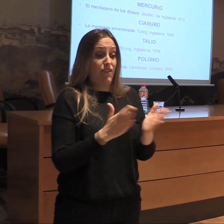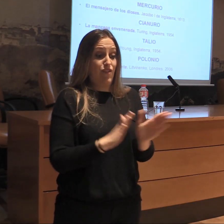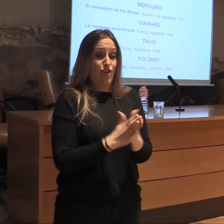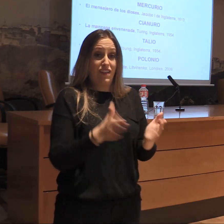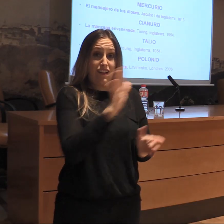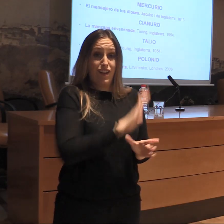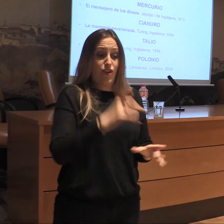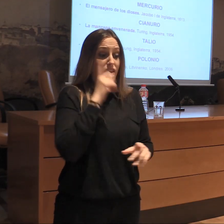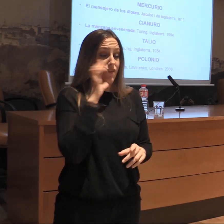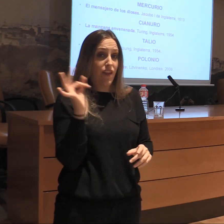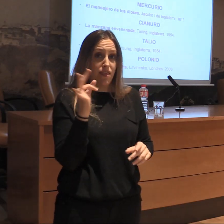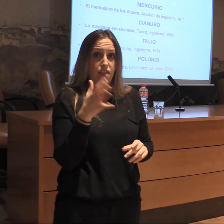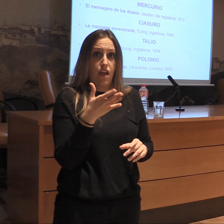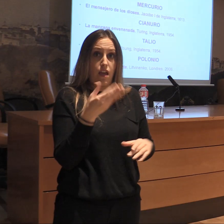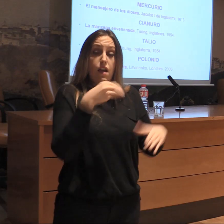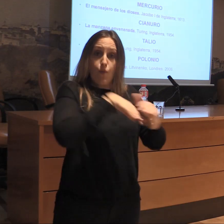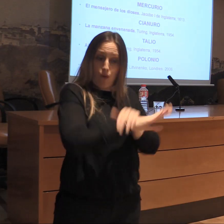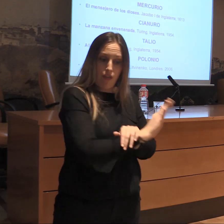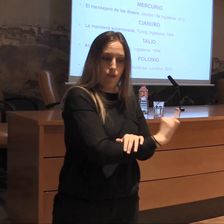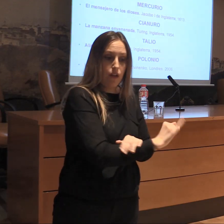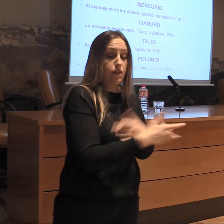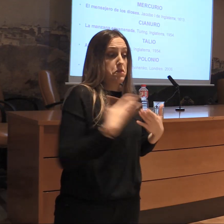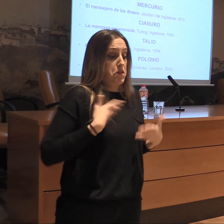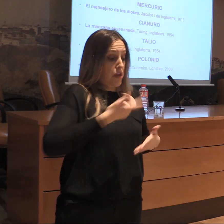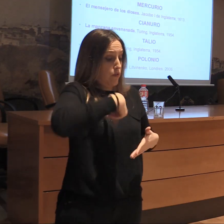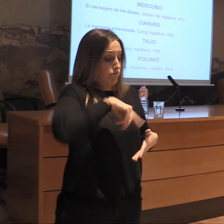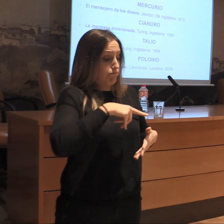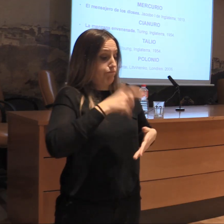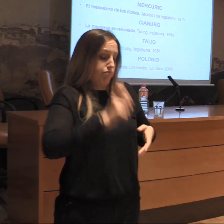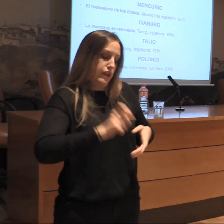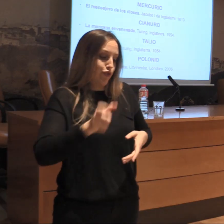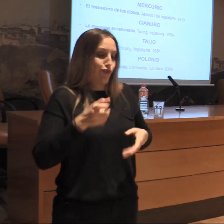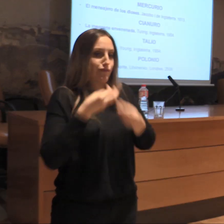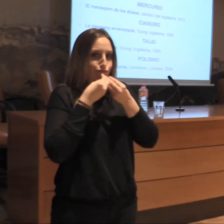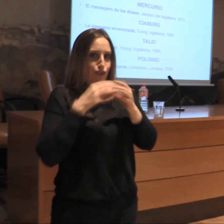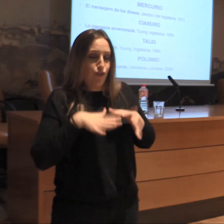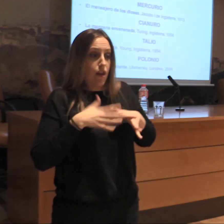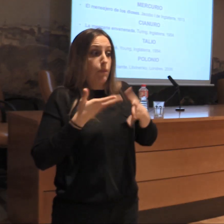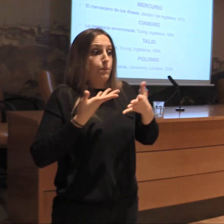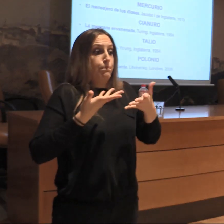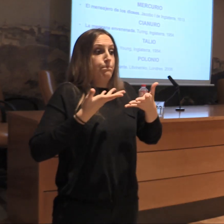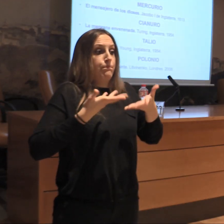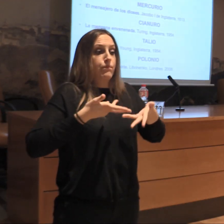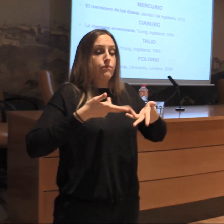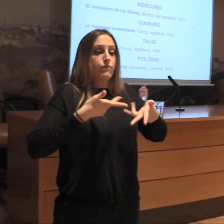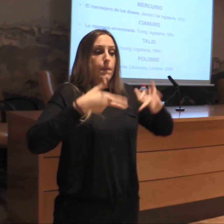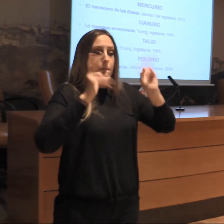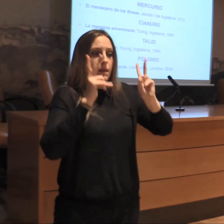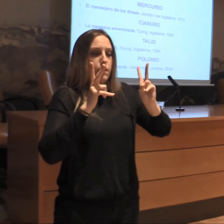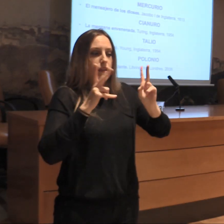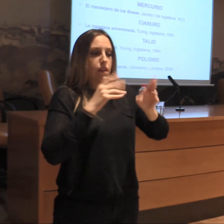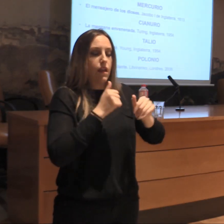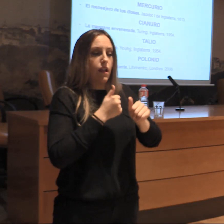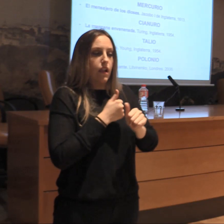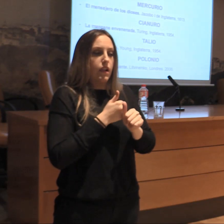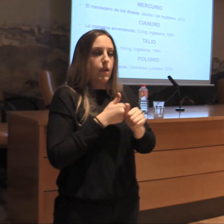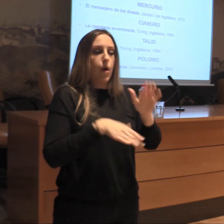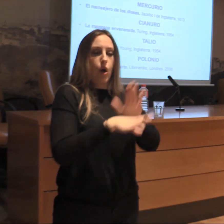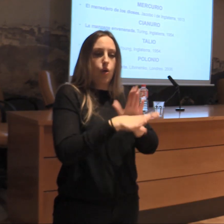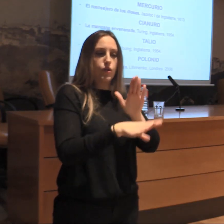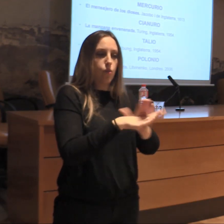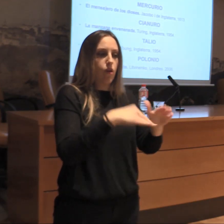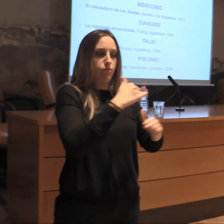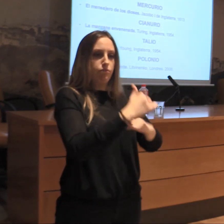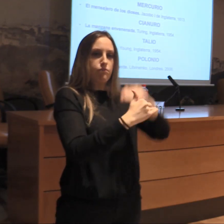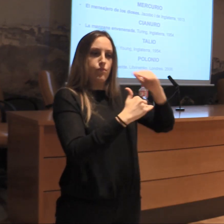y que nos permite, bueno, que ha permitido a varios historiadores, pero que pueden seguir consultándose, seguir un